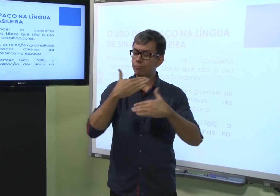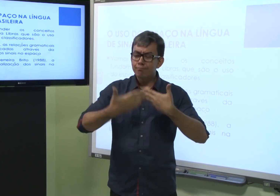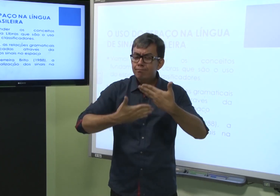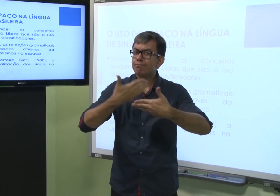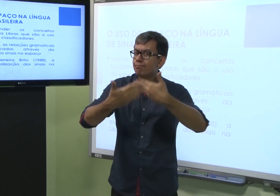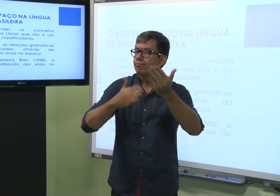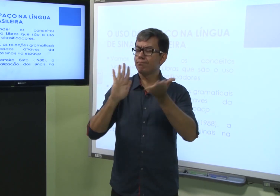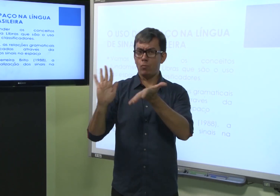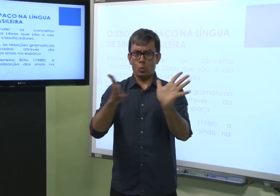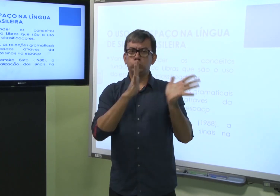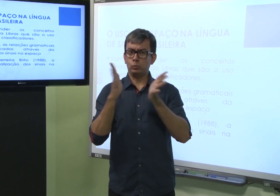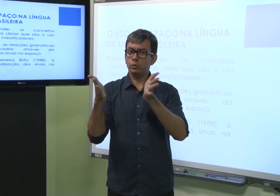de sinais.